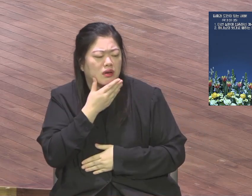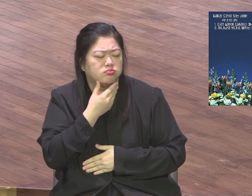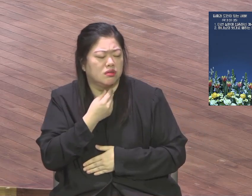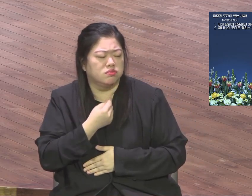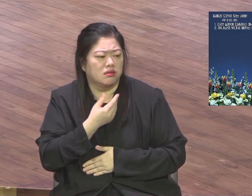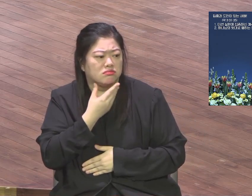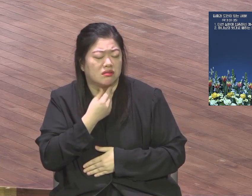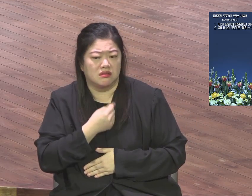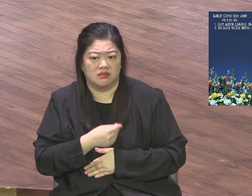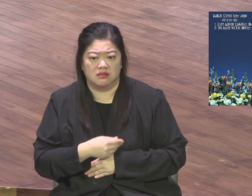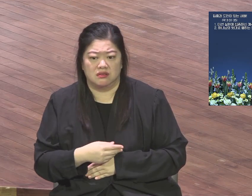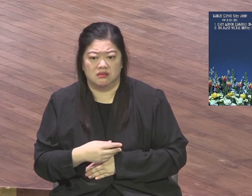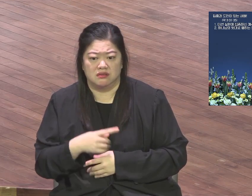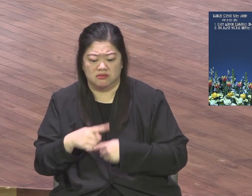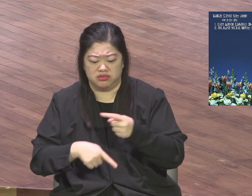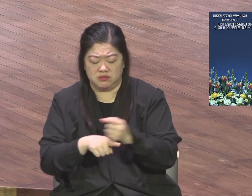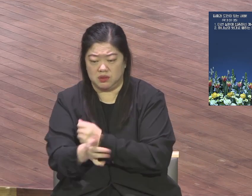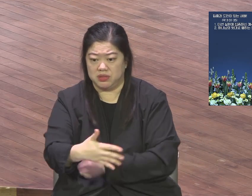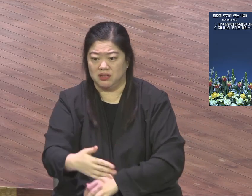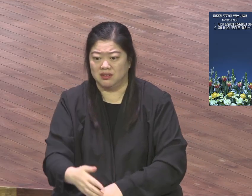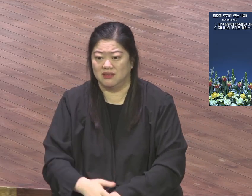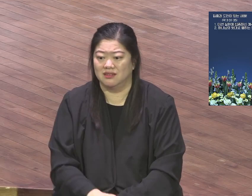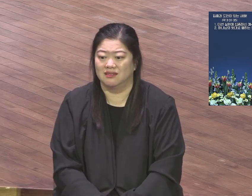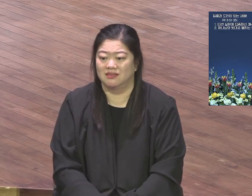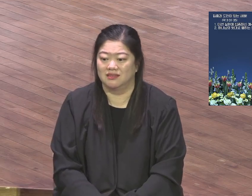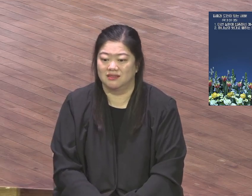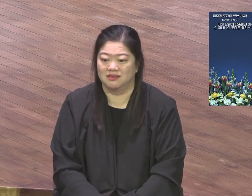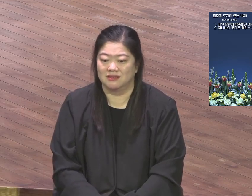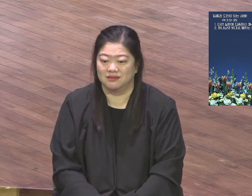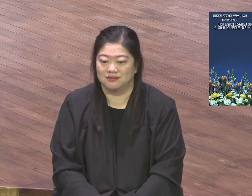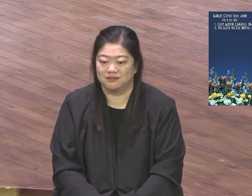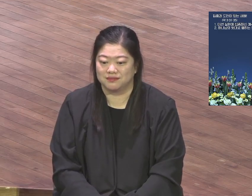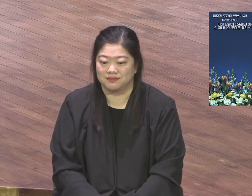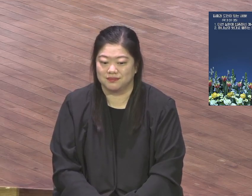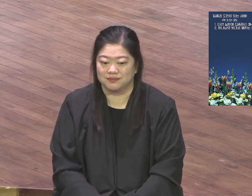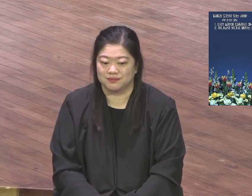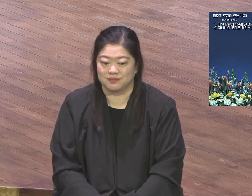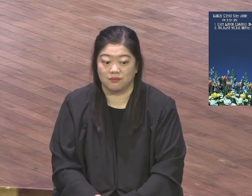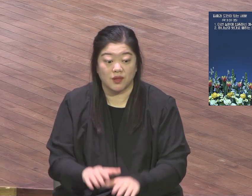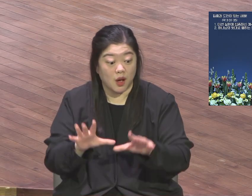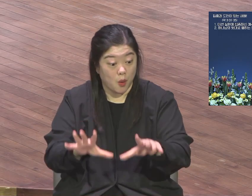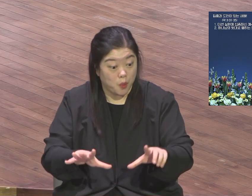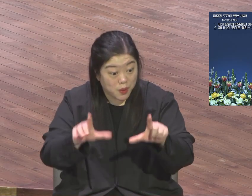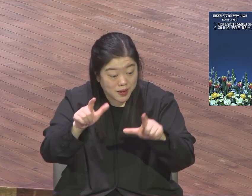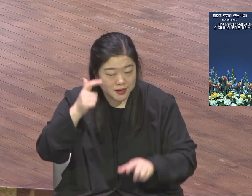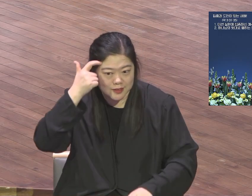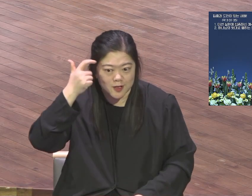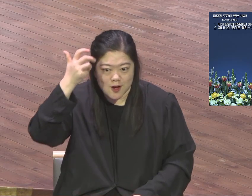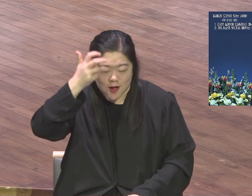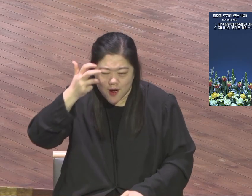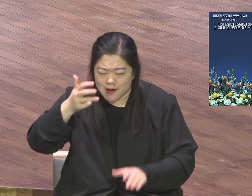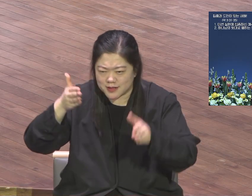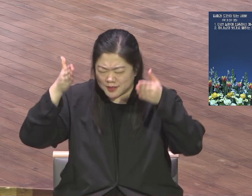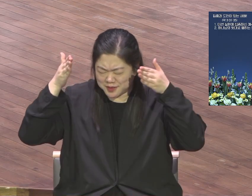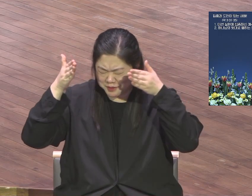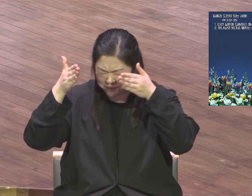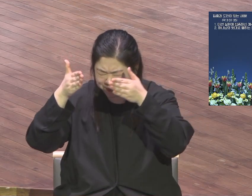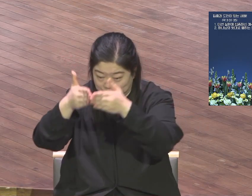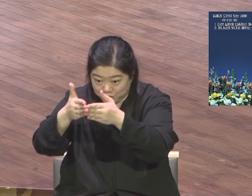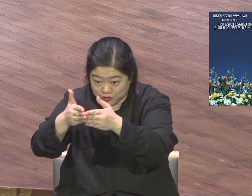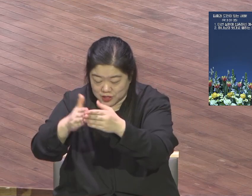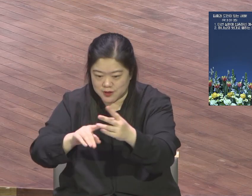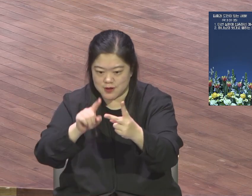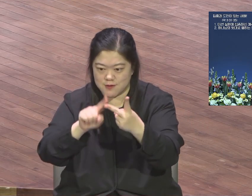2024년 이전보다는 차원이 다른 영적 집중과 도전 한번 해보시기